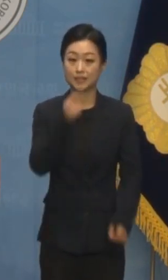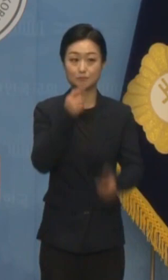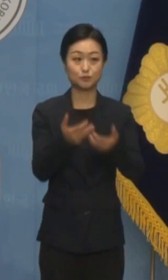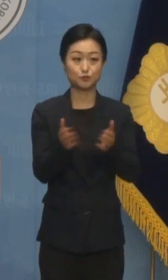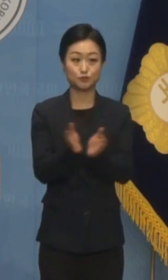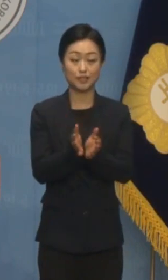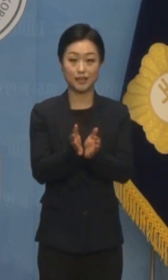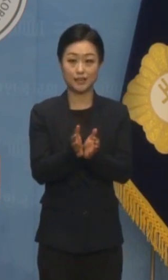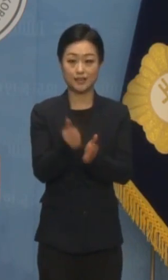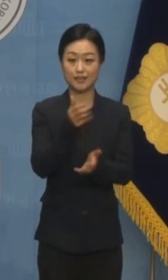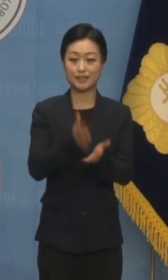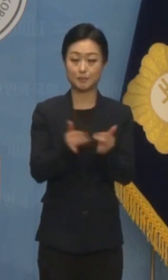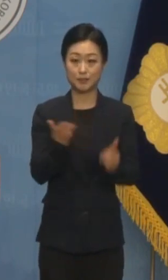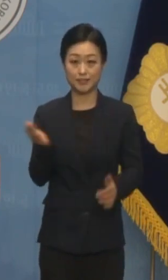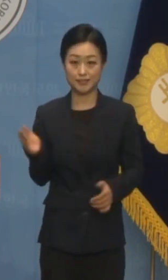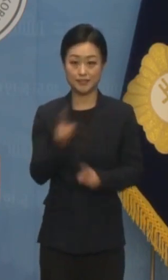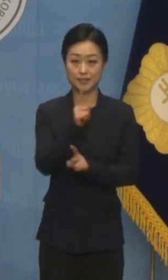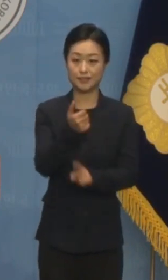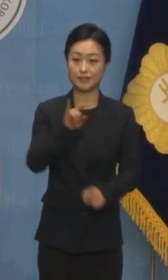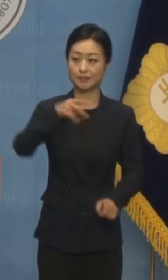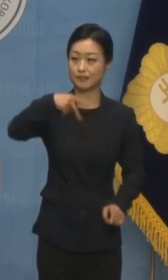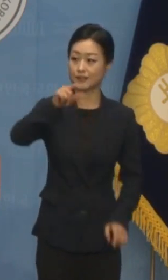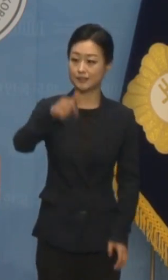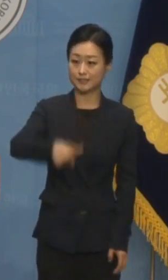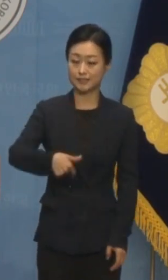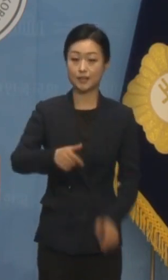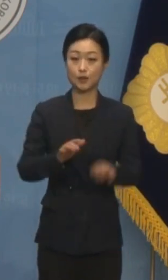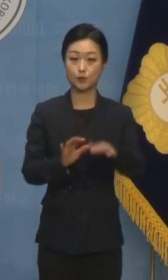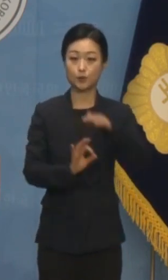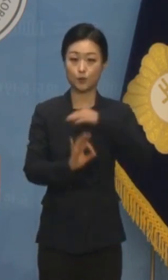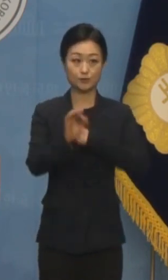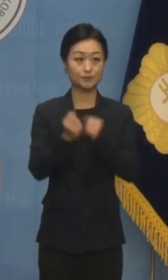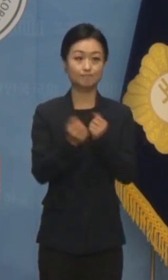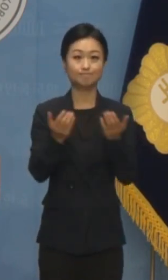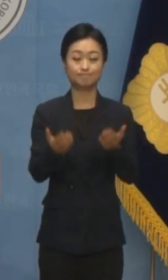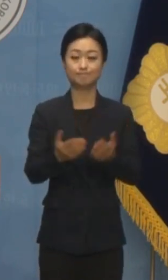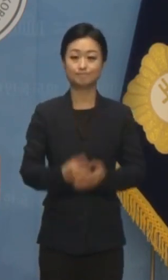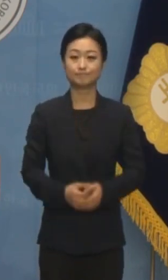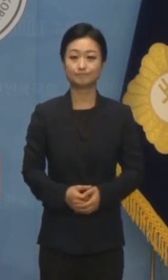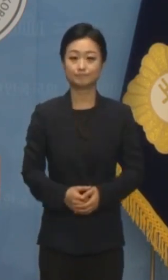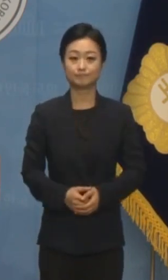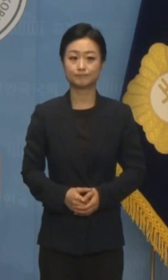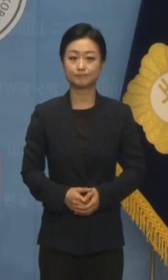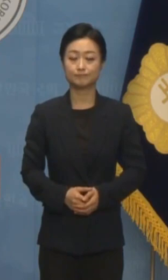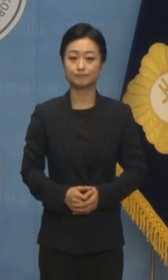더불어민주당 수석대변인 이혜식입니다. 오늘 오전 브리핑 하도록 하겠습니다.